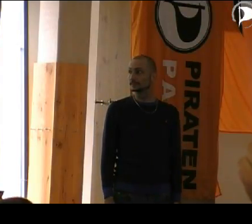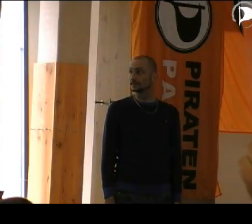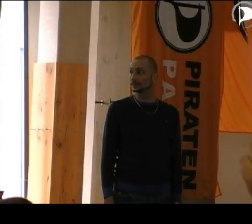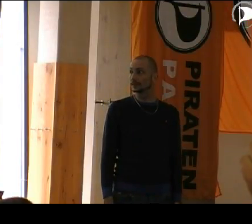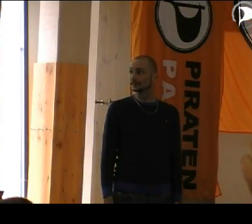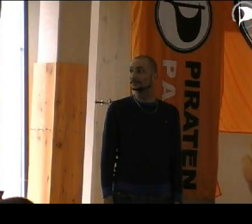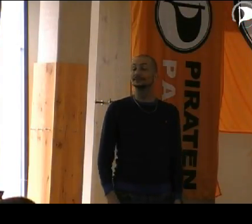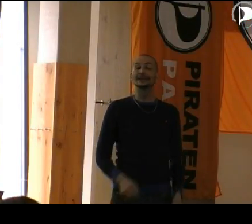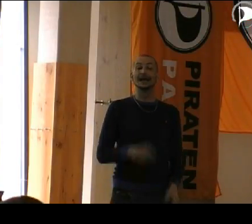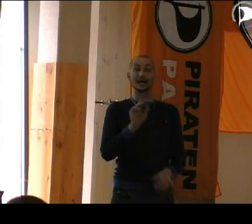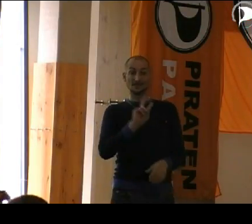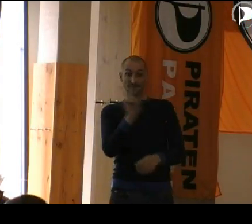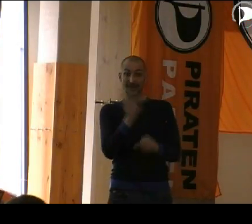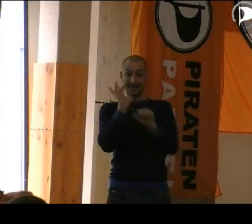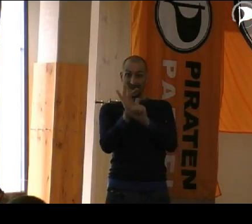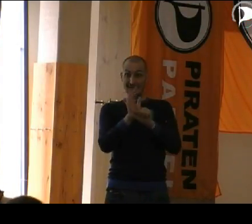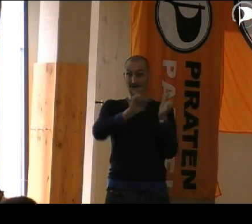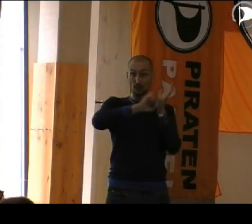wer dagegen